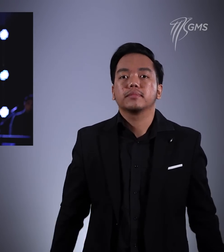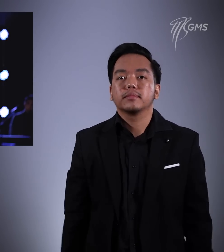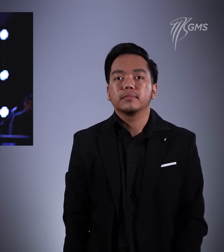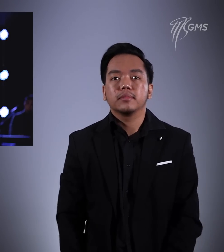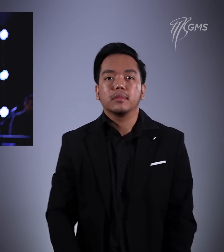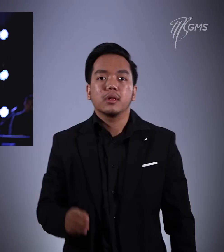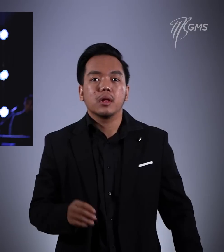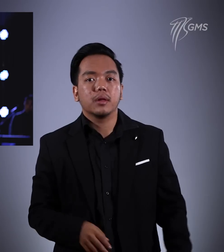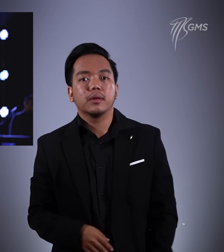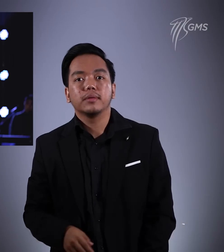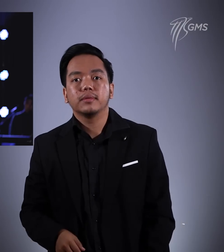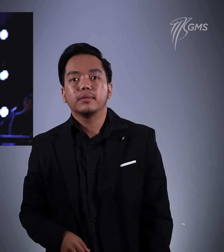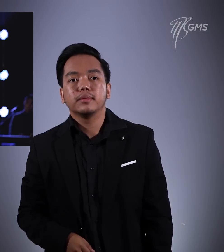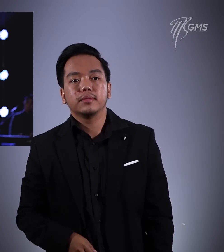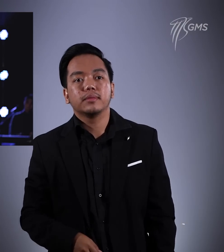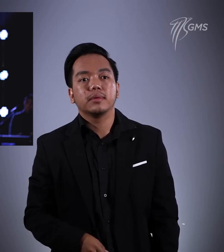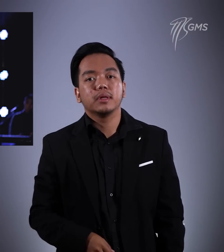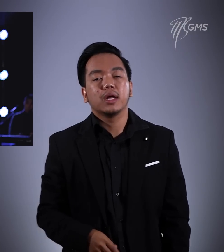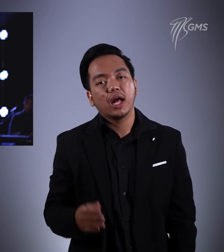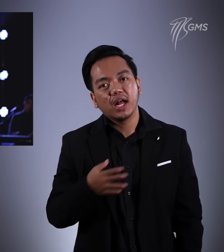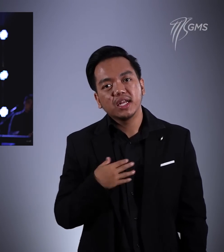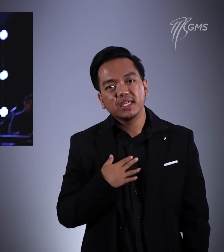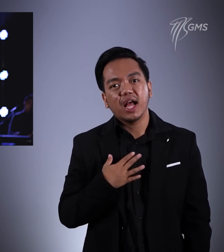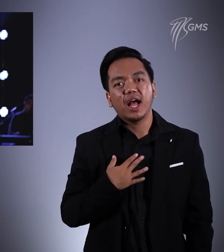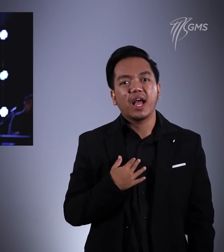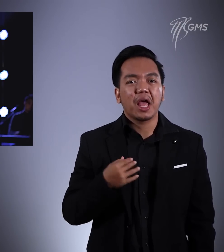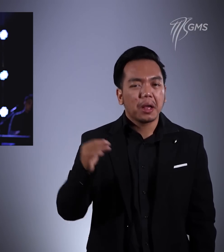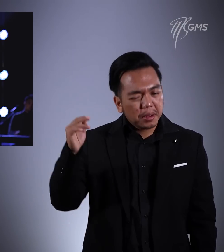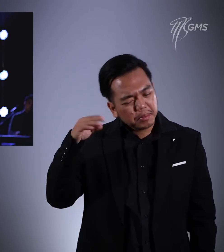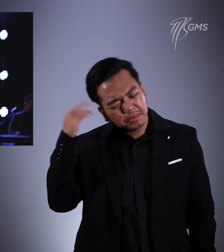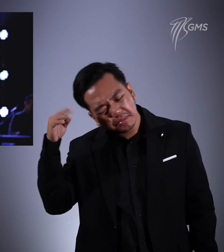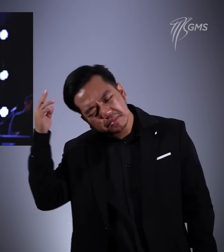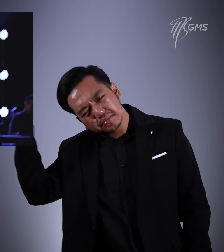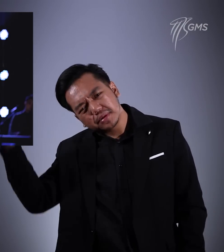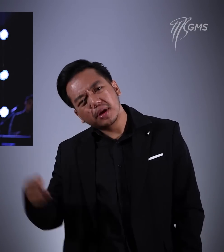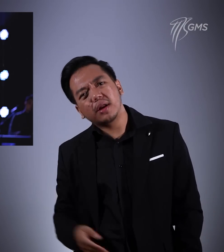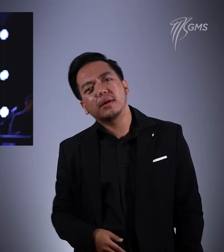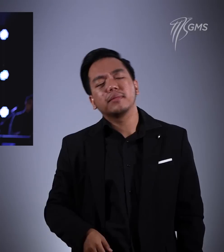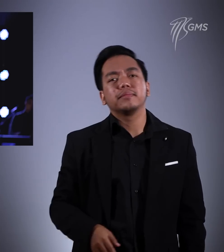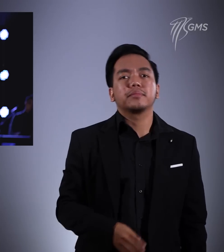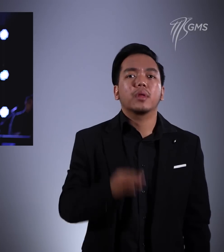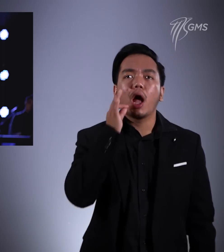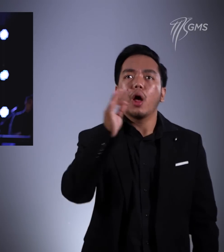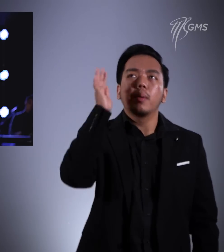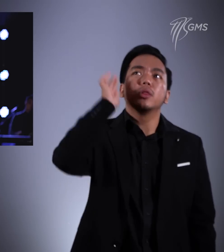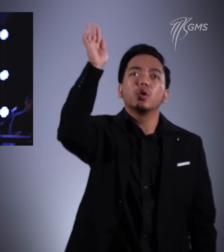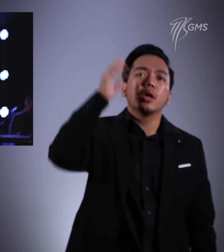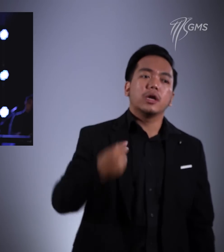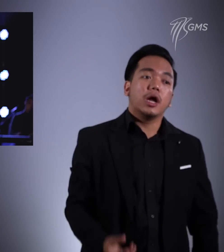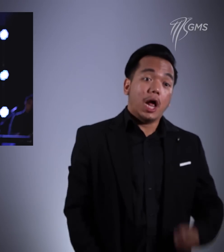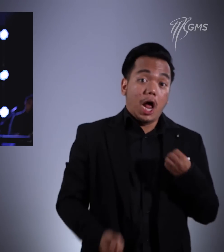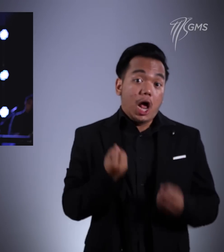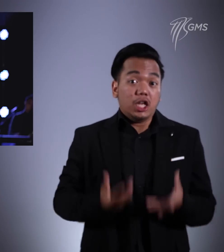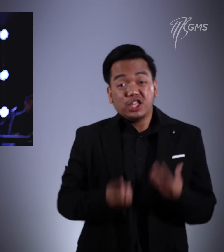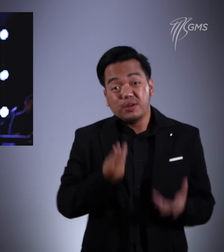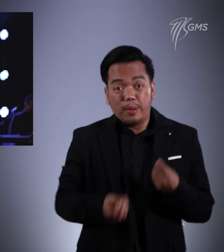keterlaluan. Saya setiap kali merenungkan pekerjaan Tuhan, di belakang aja hati saya membara. Ini yang mengisi kekosongan